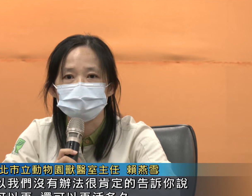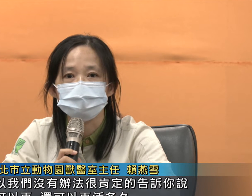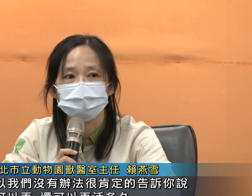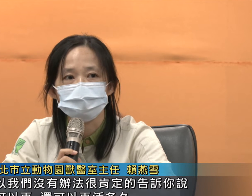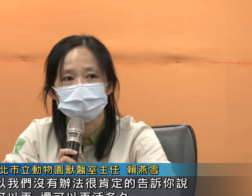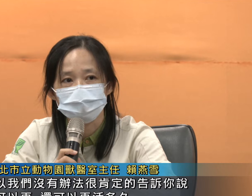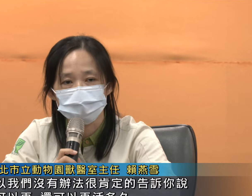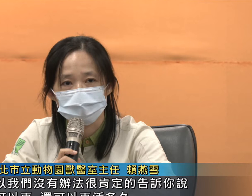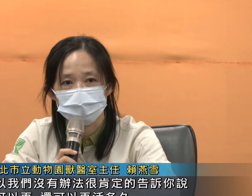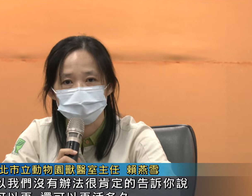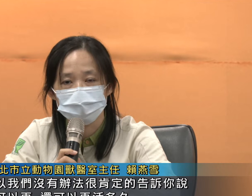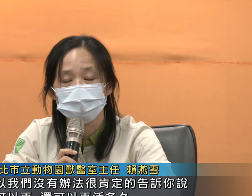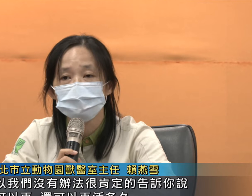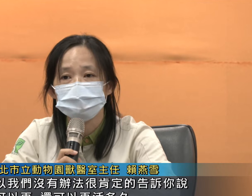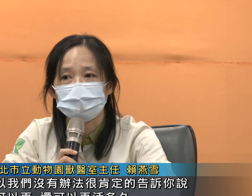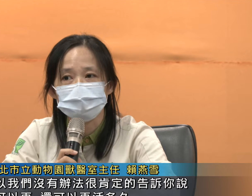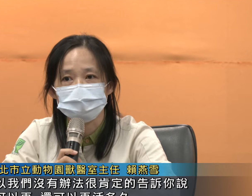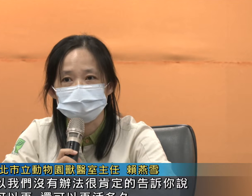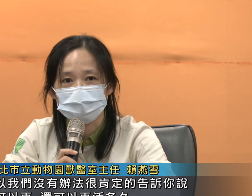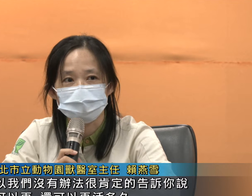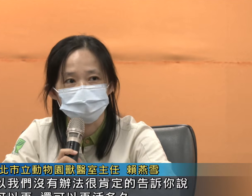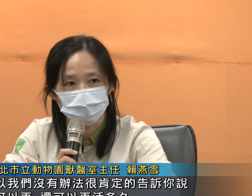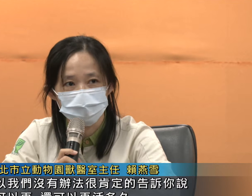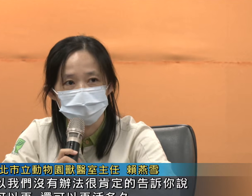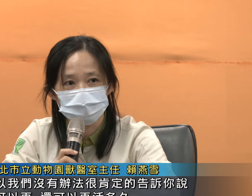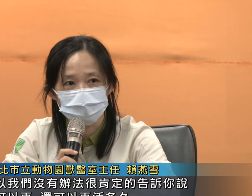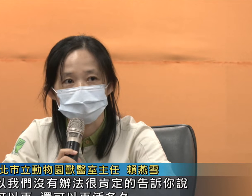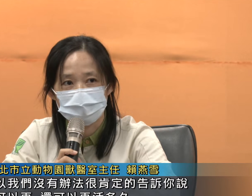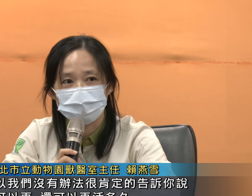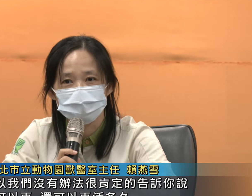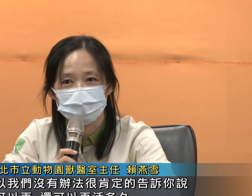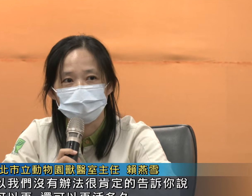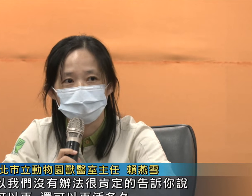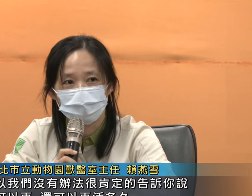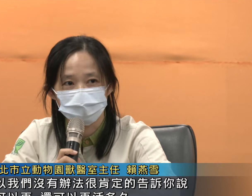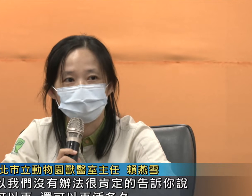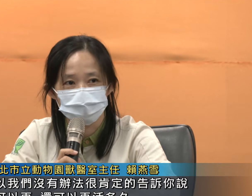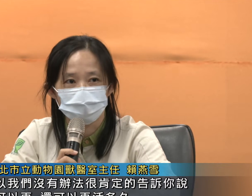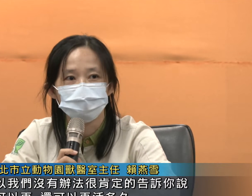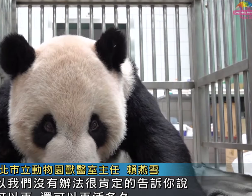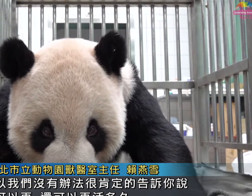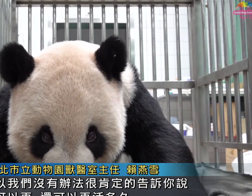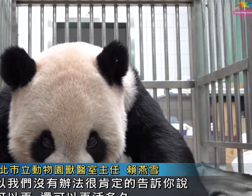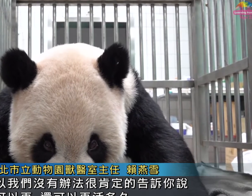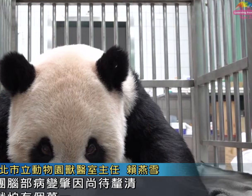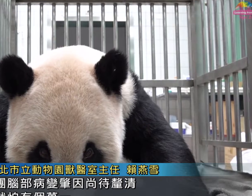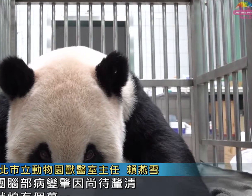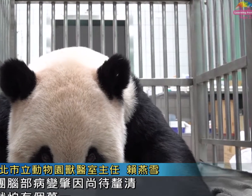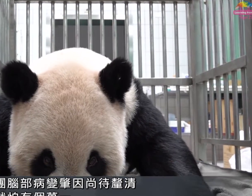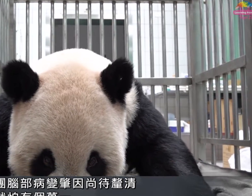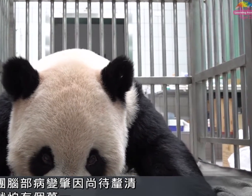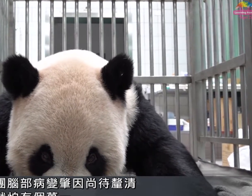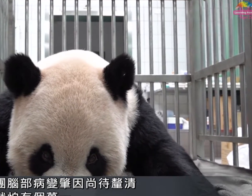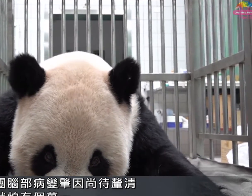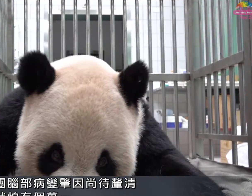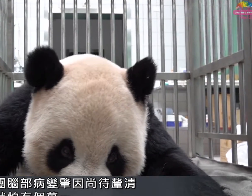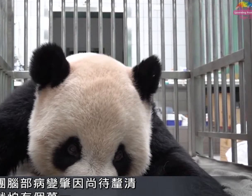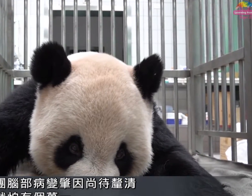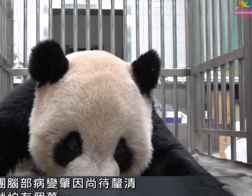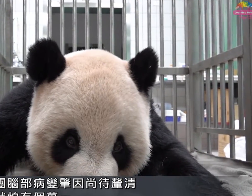肯定的告诉你说它可以再存，就是还可以再活多久。 团团脑部病变噪音尚待厘清，